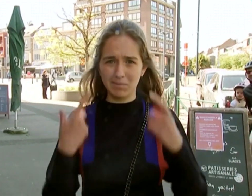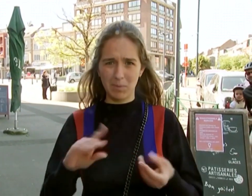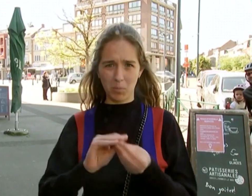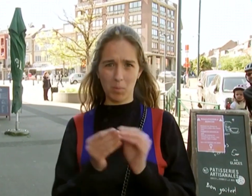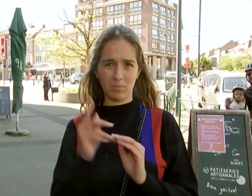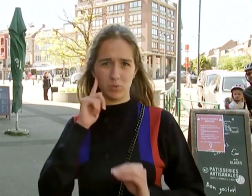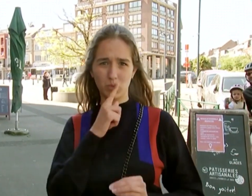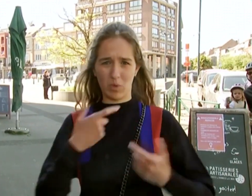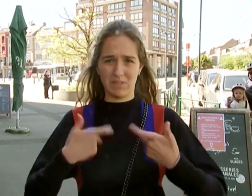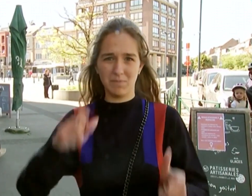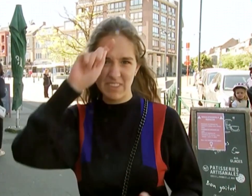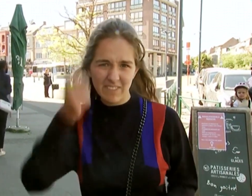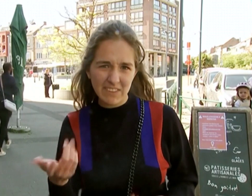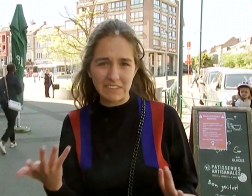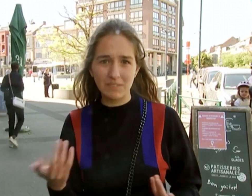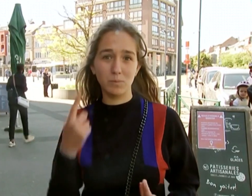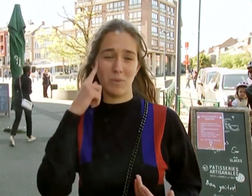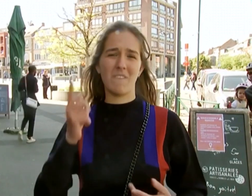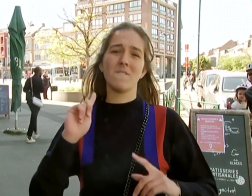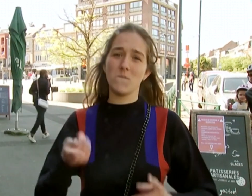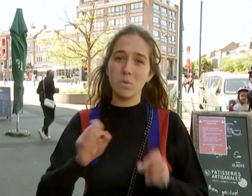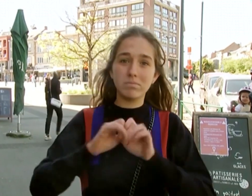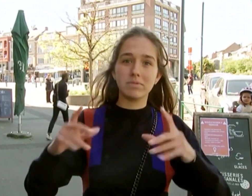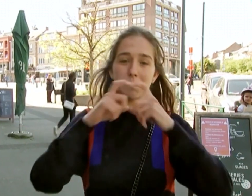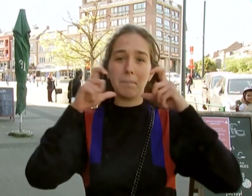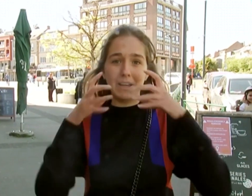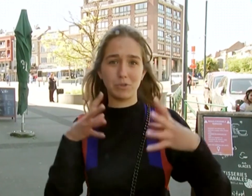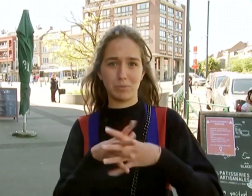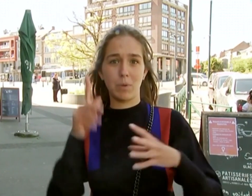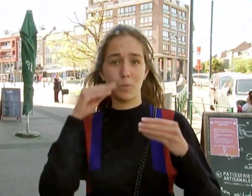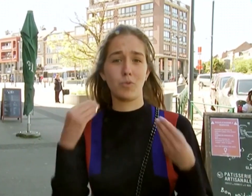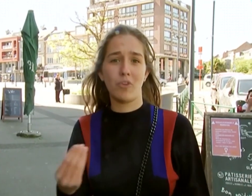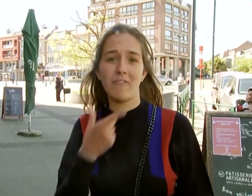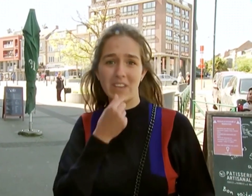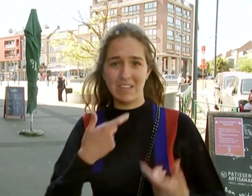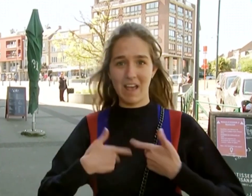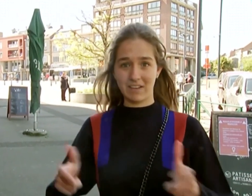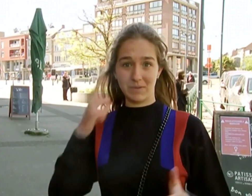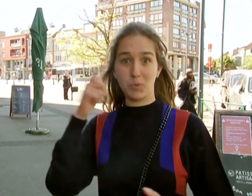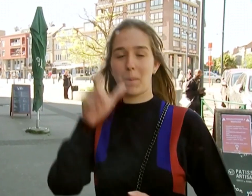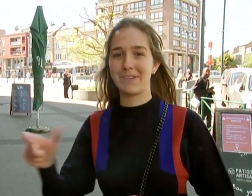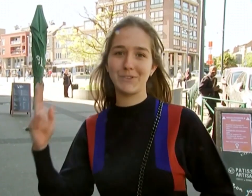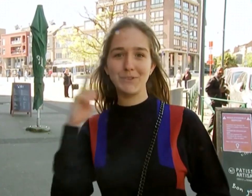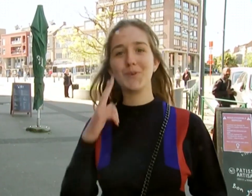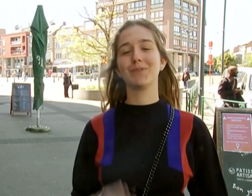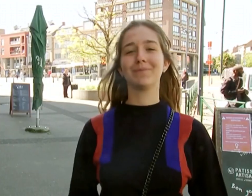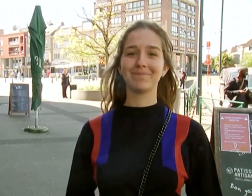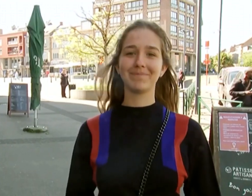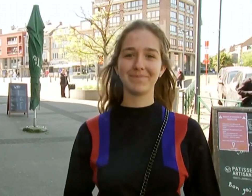crea un problema de accesibilidad para los que somos sordos. Por eso es necesario aumentar el uso de mascarillas transparentes.